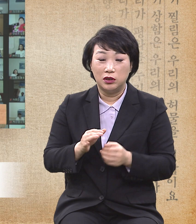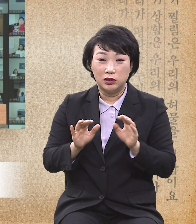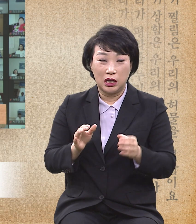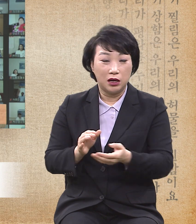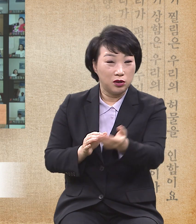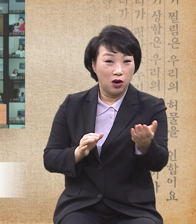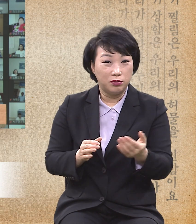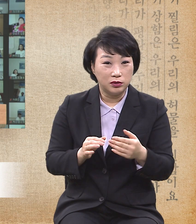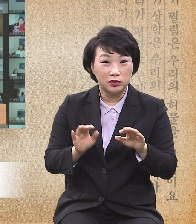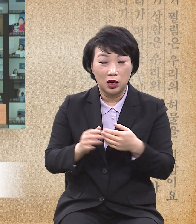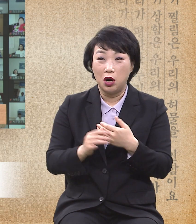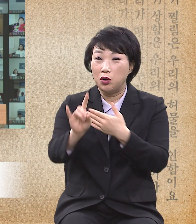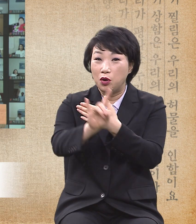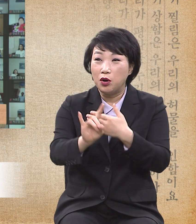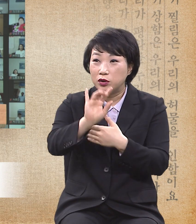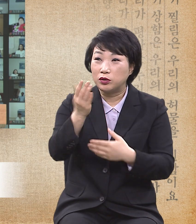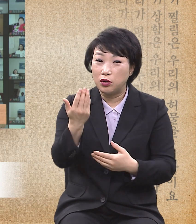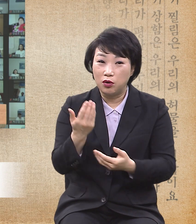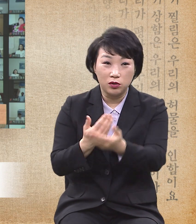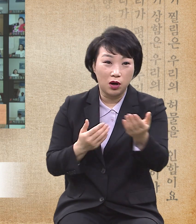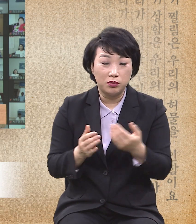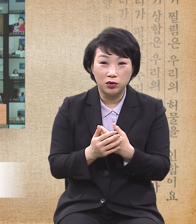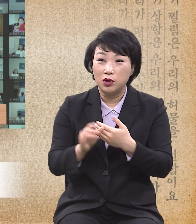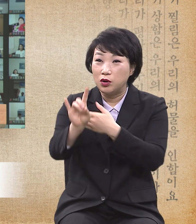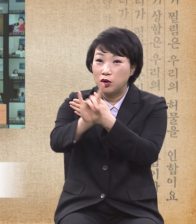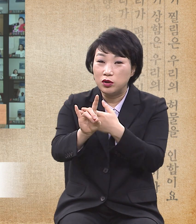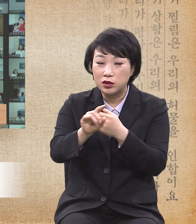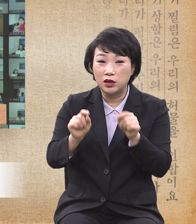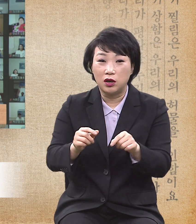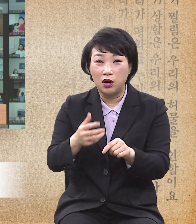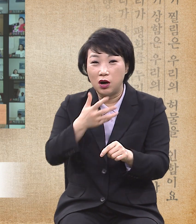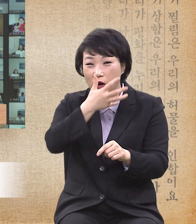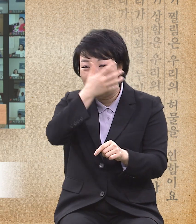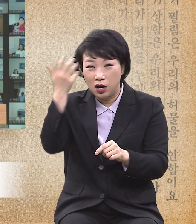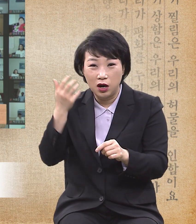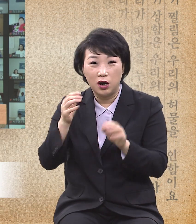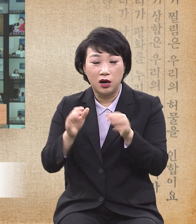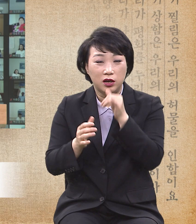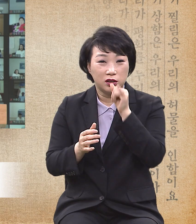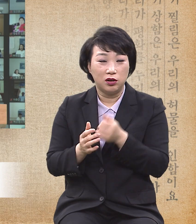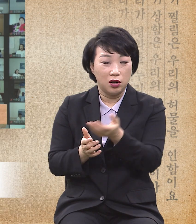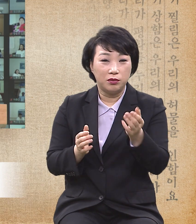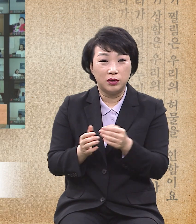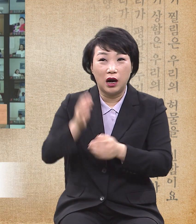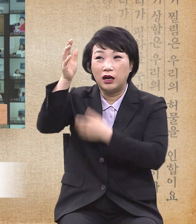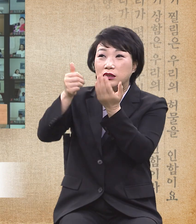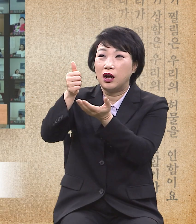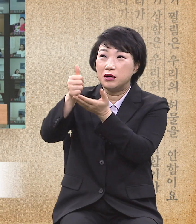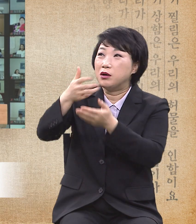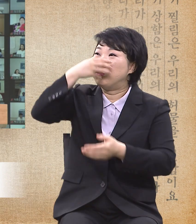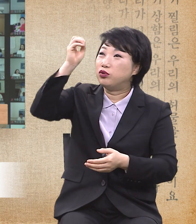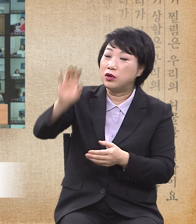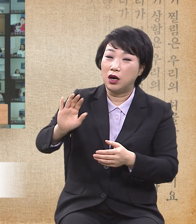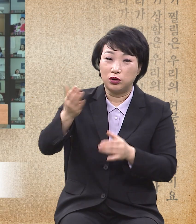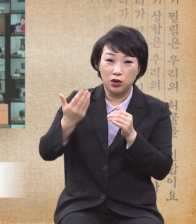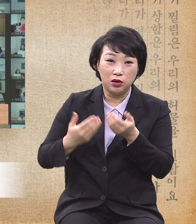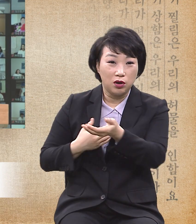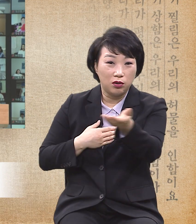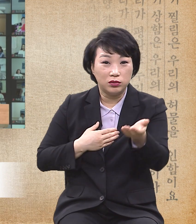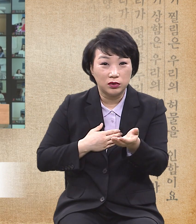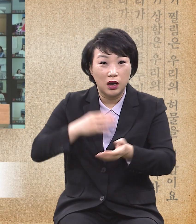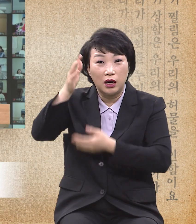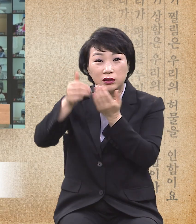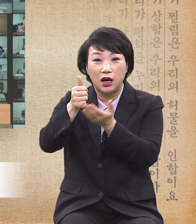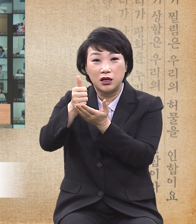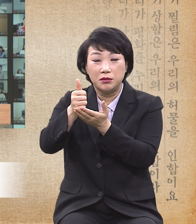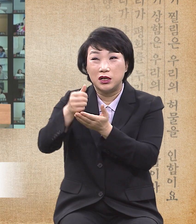형식이 외식이 되고, 외식이 위선이 되고, 위선이 하나님을 무시하게 되고,